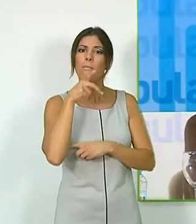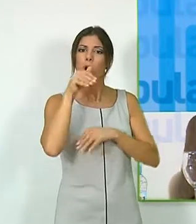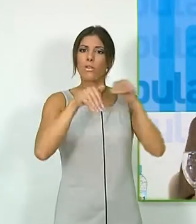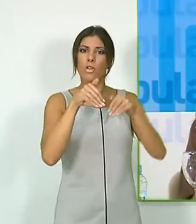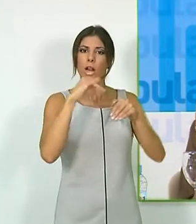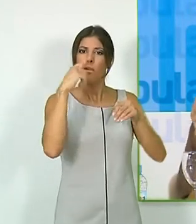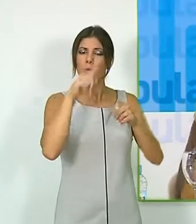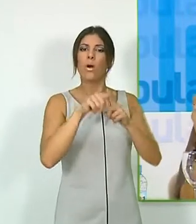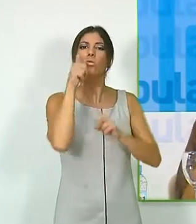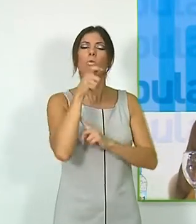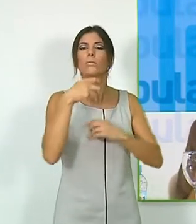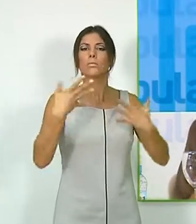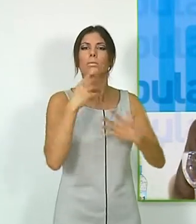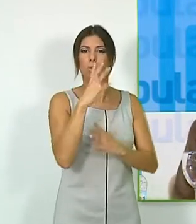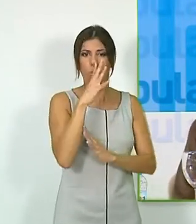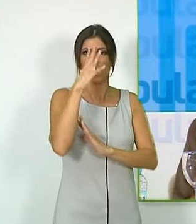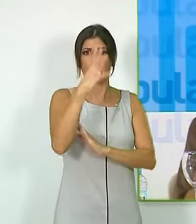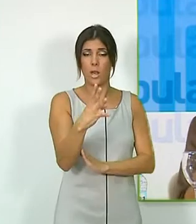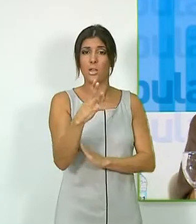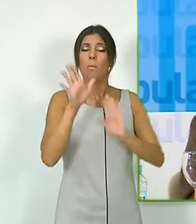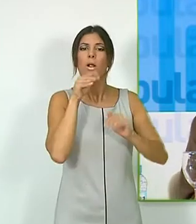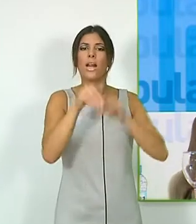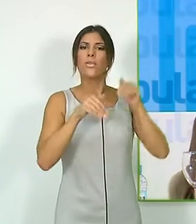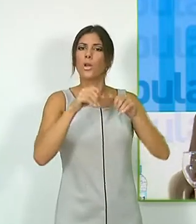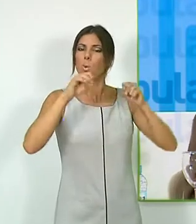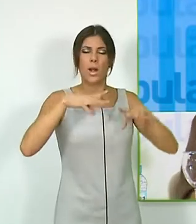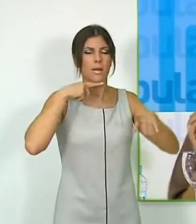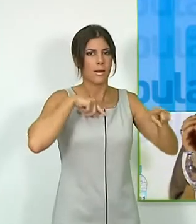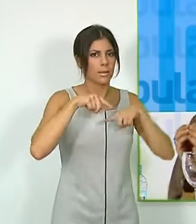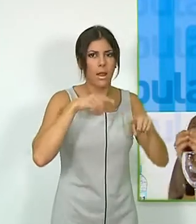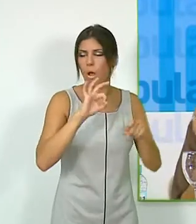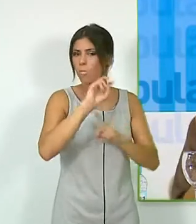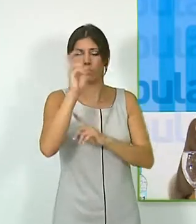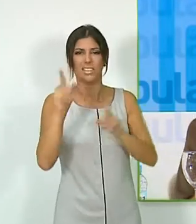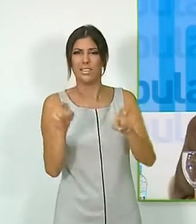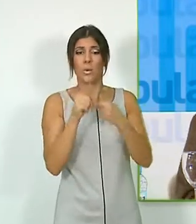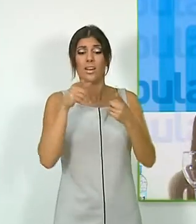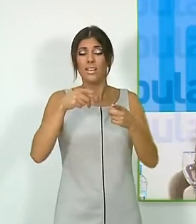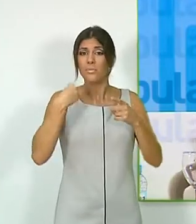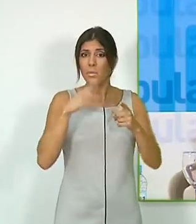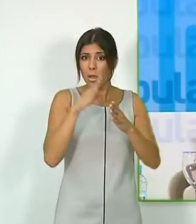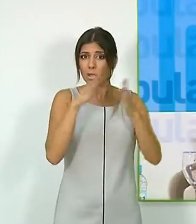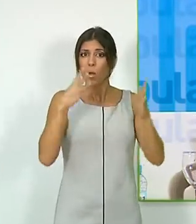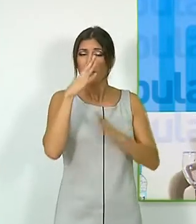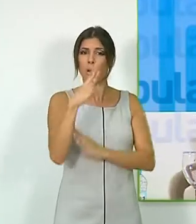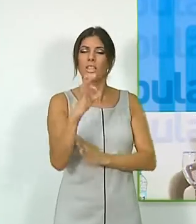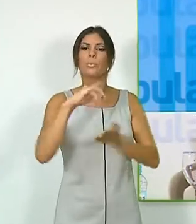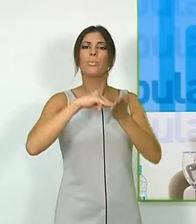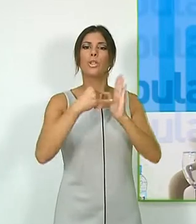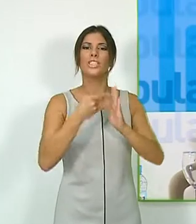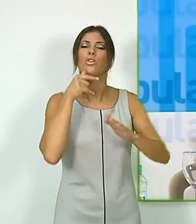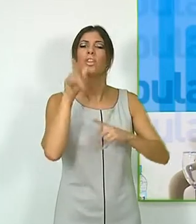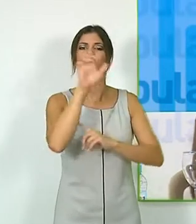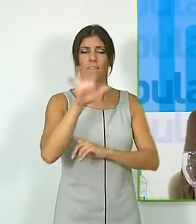tiene 4 años, pero esas cuestiones son, igual que las carreteras o los ferrocarriles son proyectos de